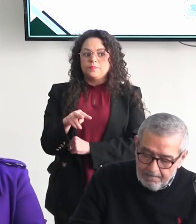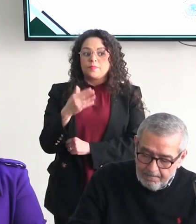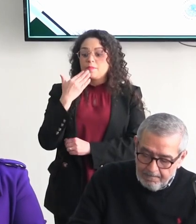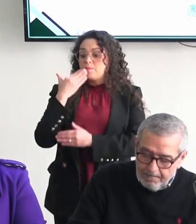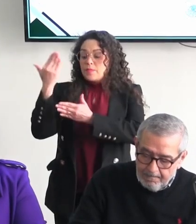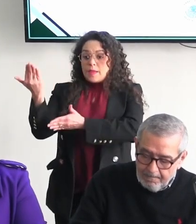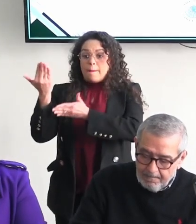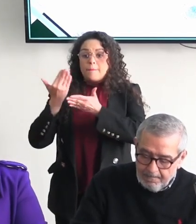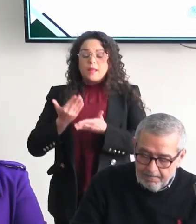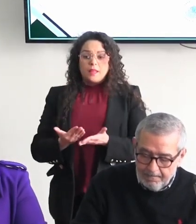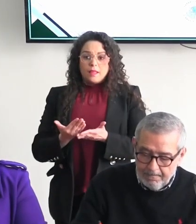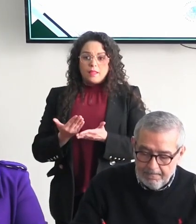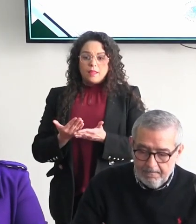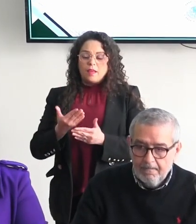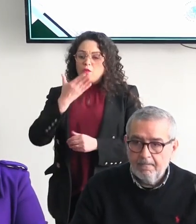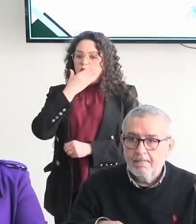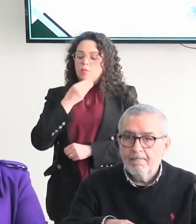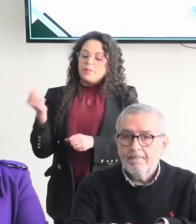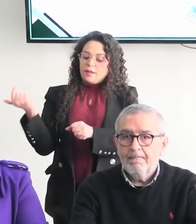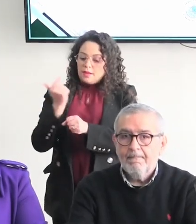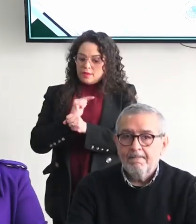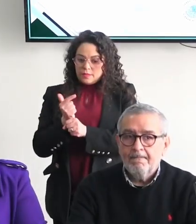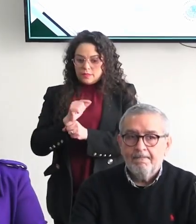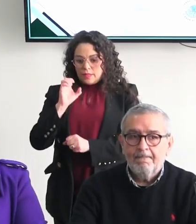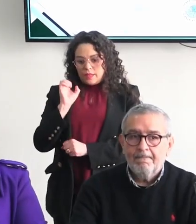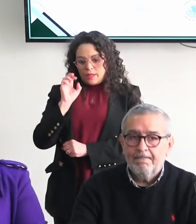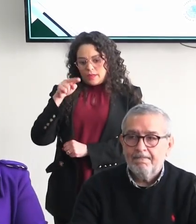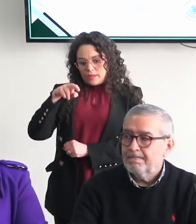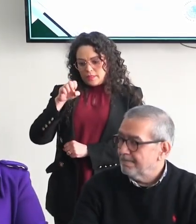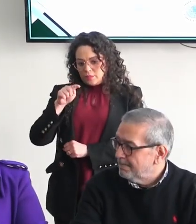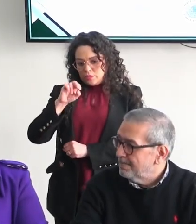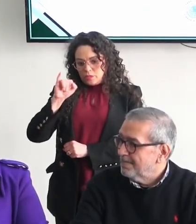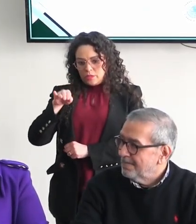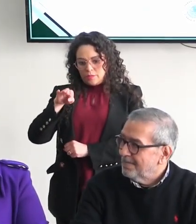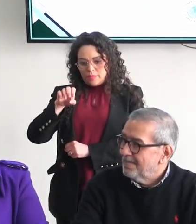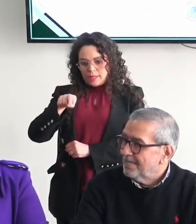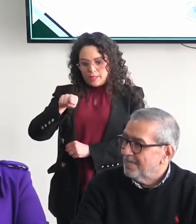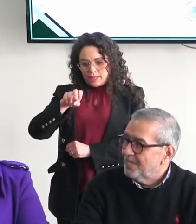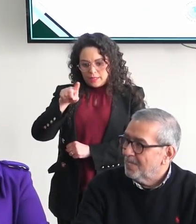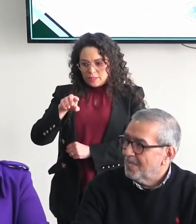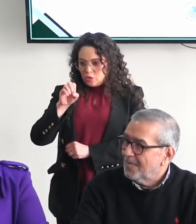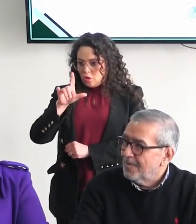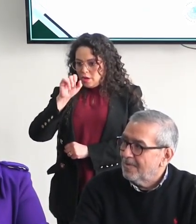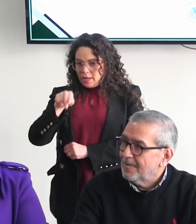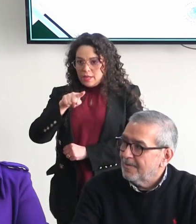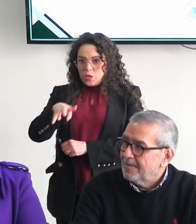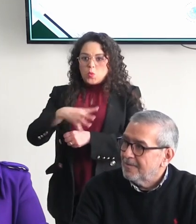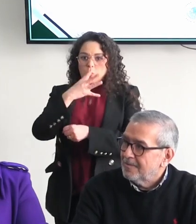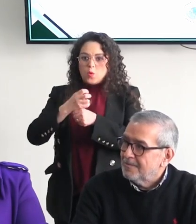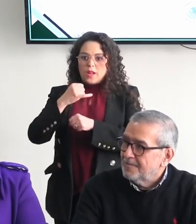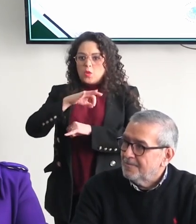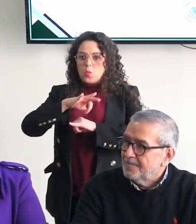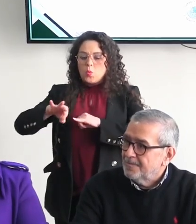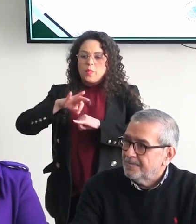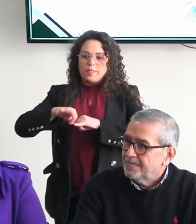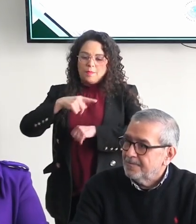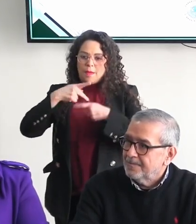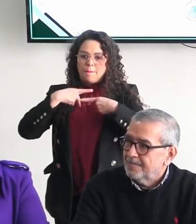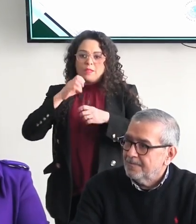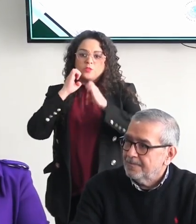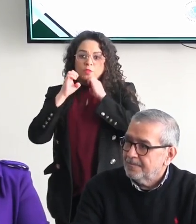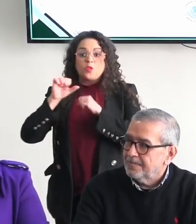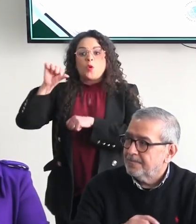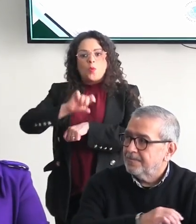más cordial bienvenida al licenciado Ernesto Jiménez Solín, quien es el cuarto y el último entrevistado de este